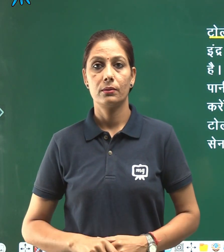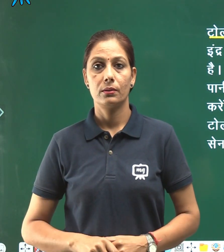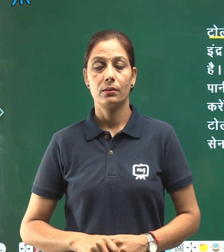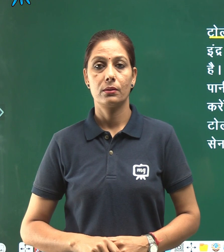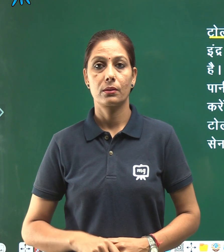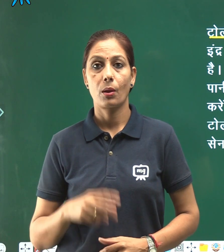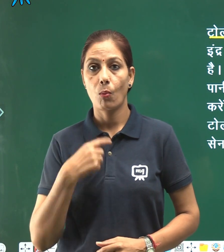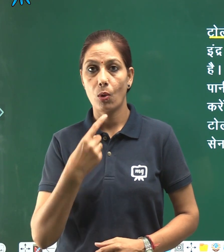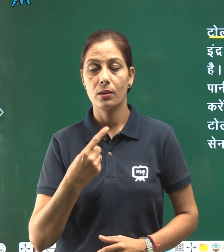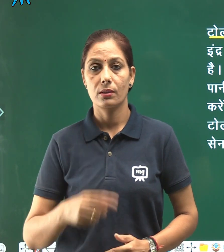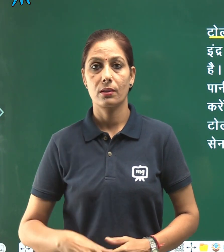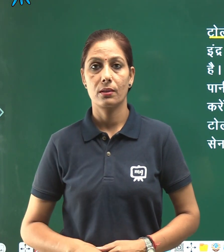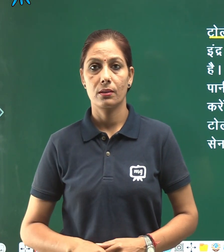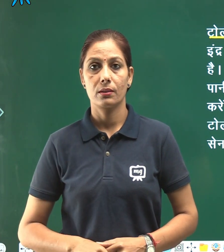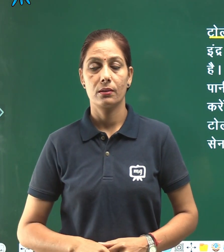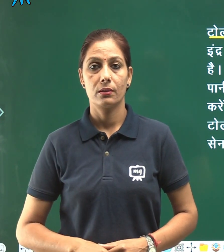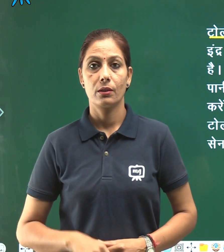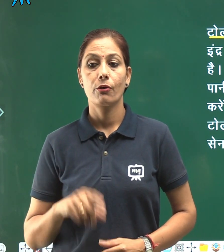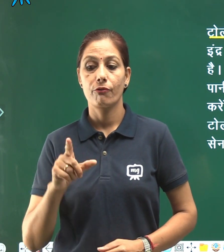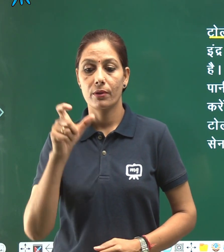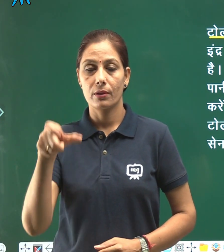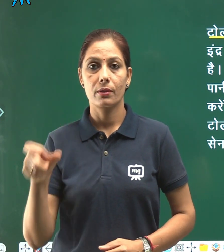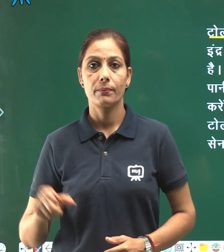तर्क था कि वे